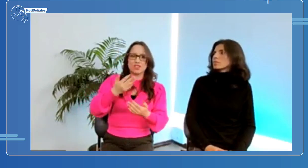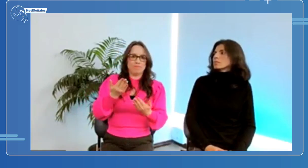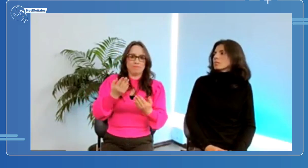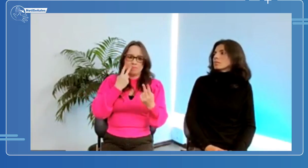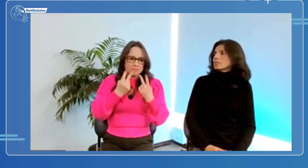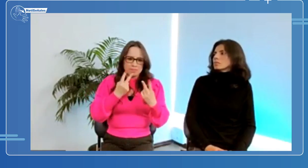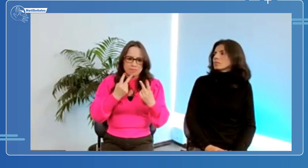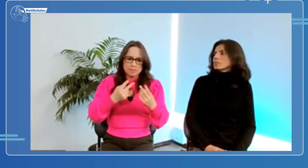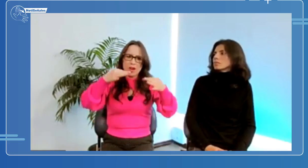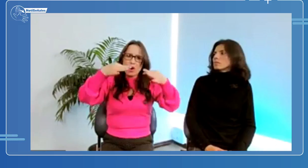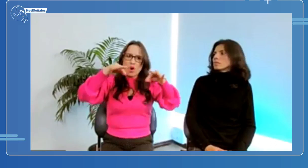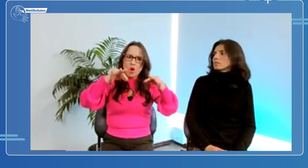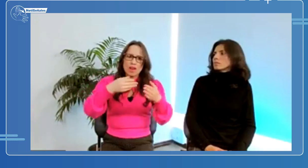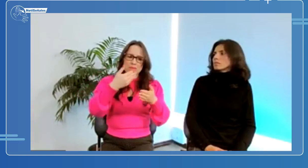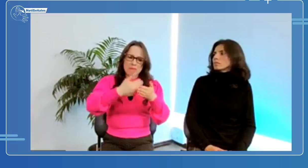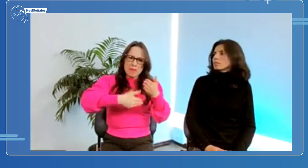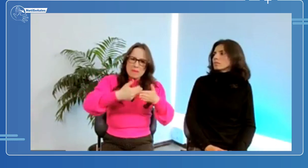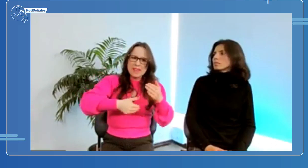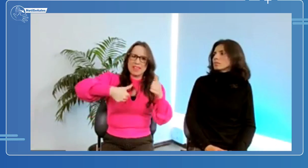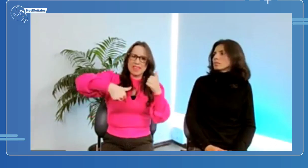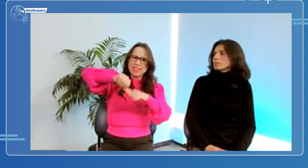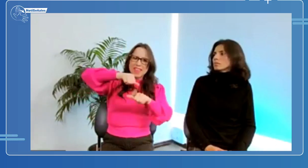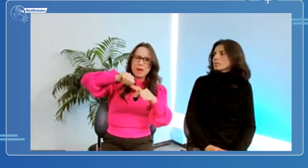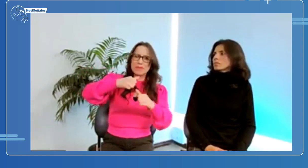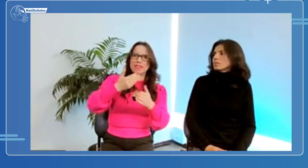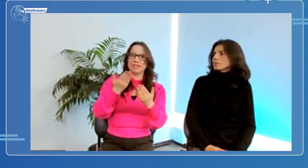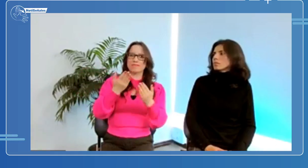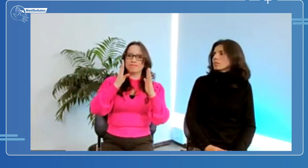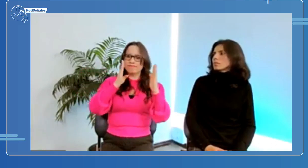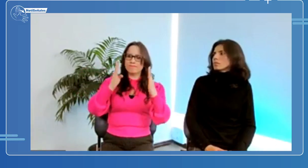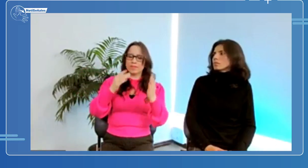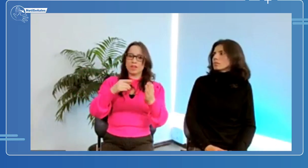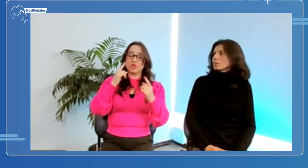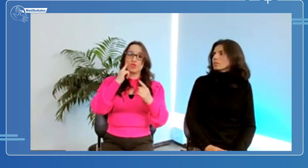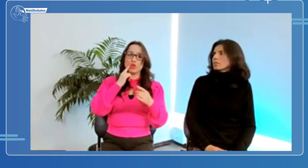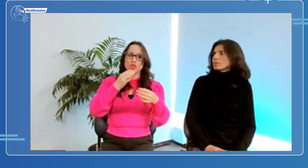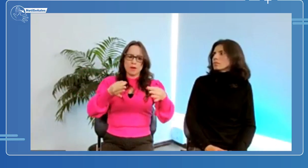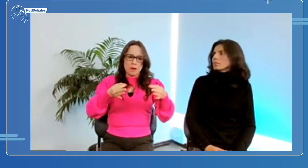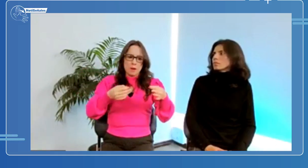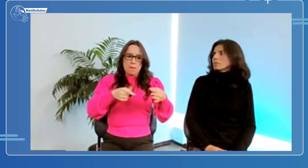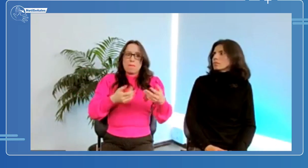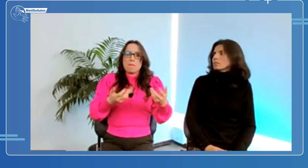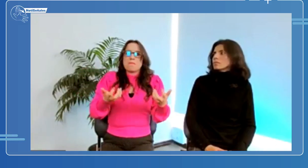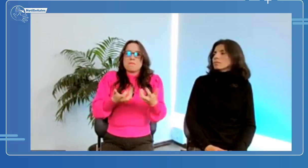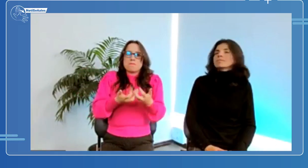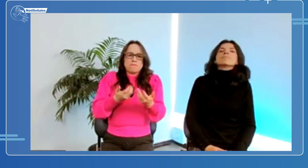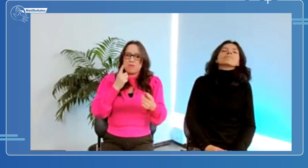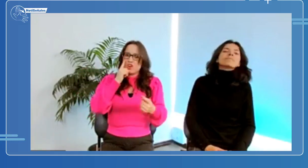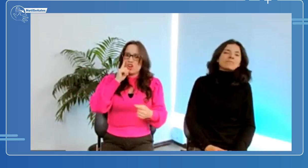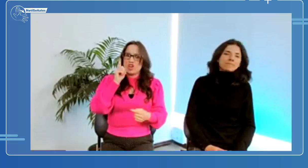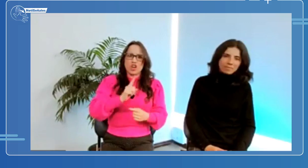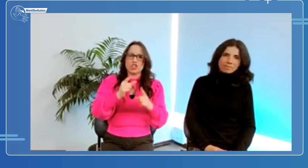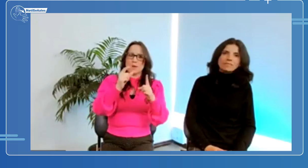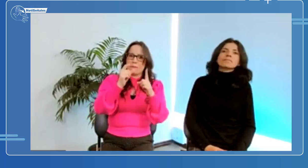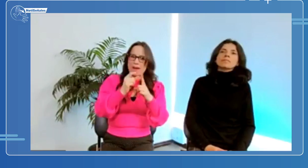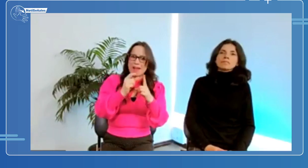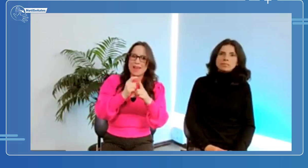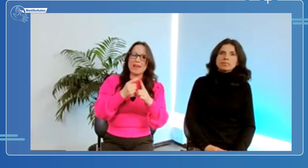los servicios hospitalarios. A veces a las personas se les dan muchos documentos o papeles que las personas sordas no